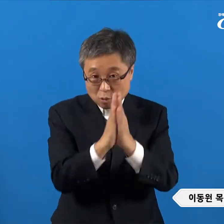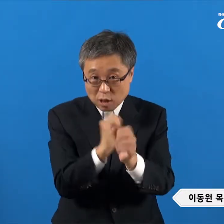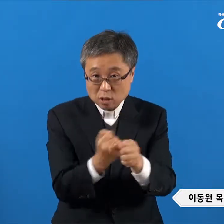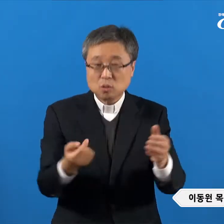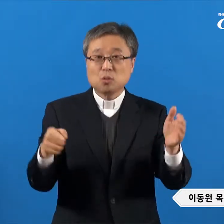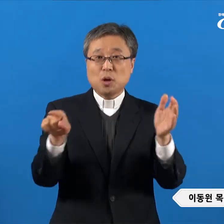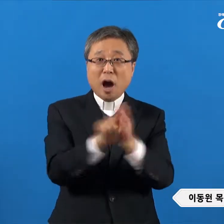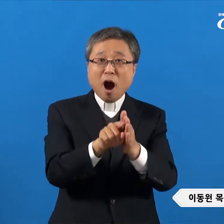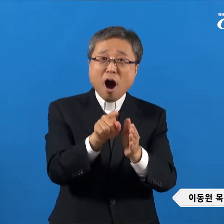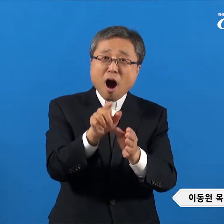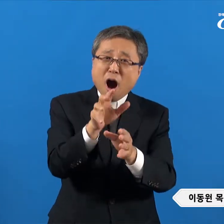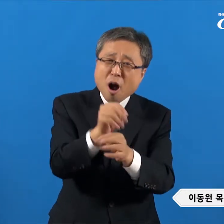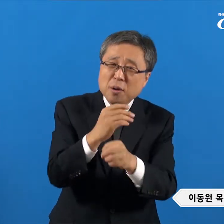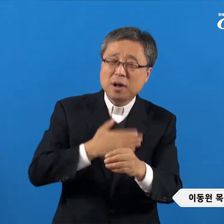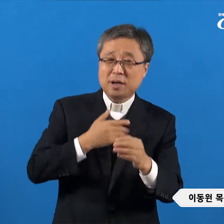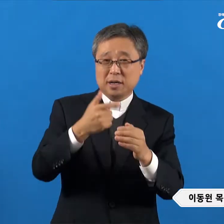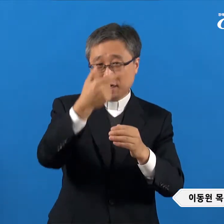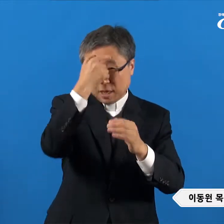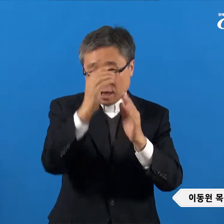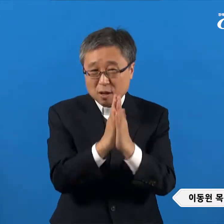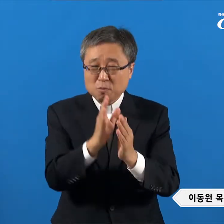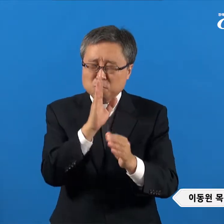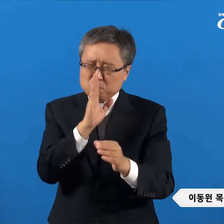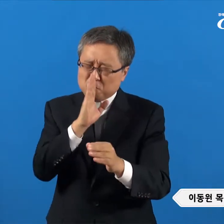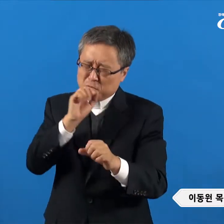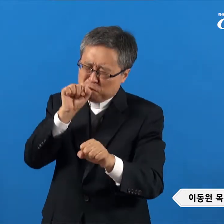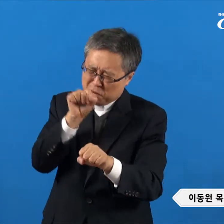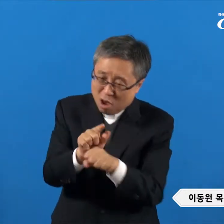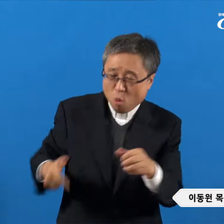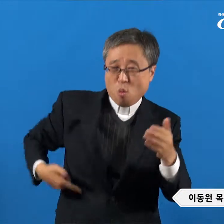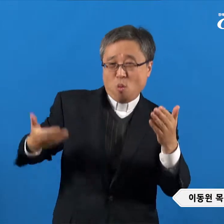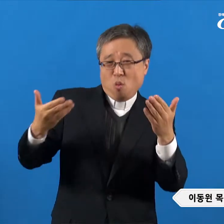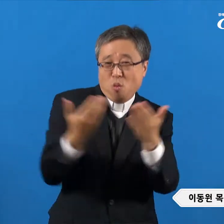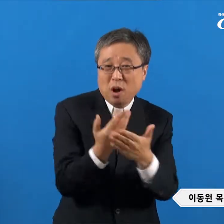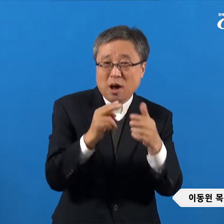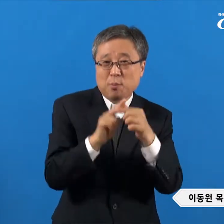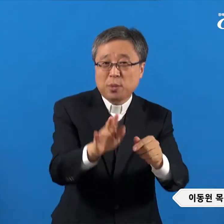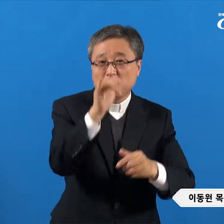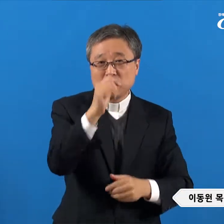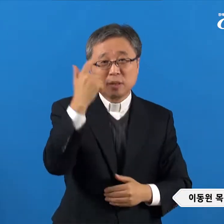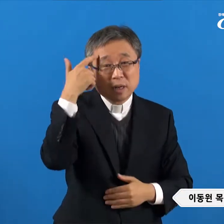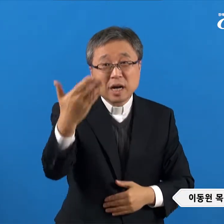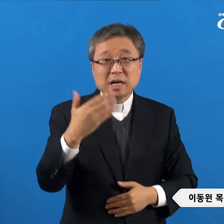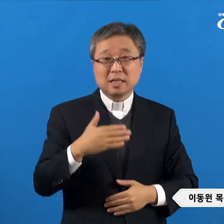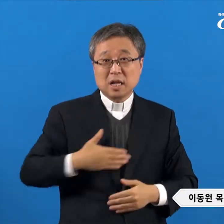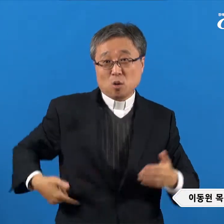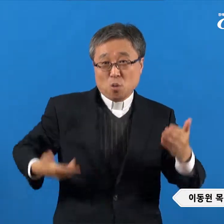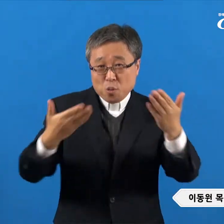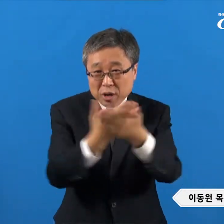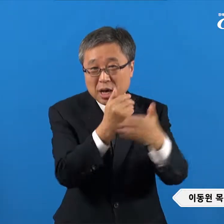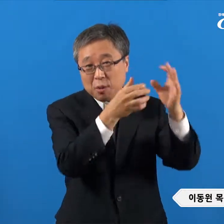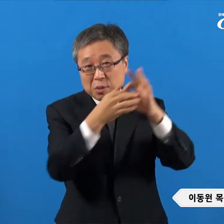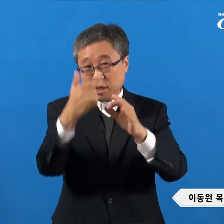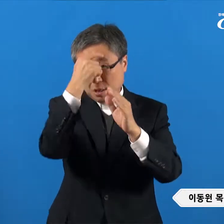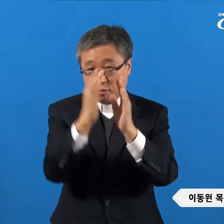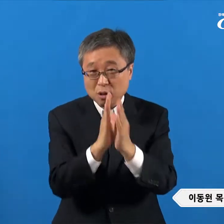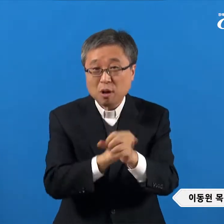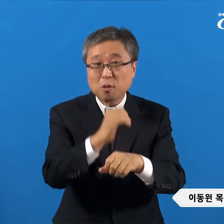위해서 얼마나 나의 기도에는 진정성 있는 회개가 함께하고 있느냐, 나는 회개하면서 기도하고 있느냐, 이것이